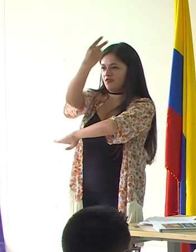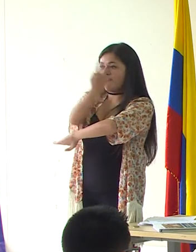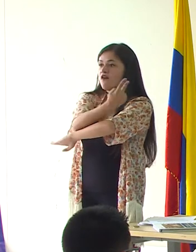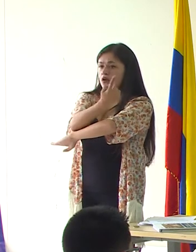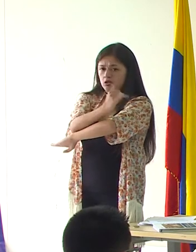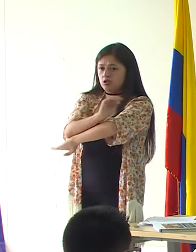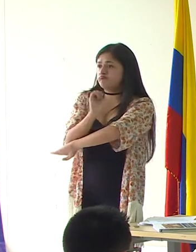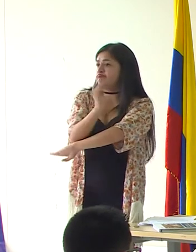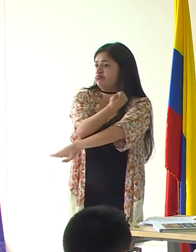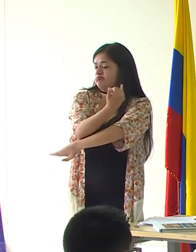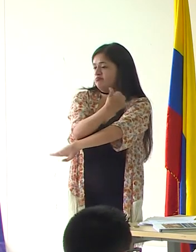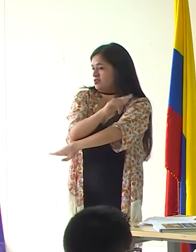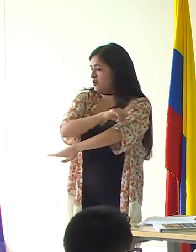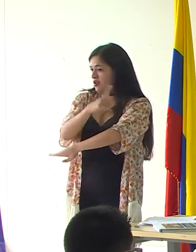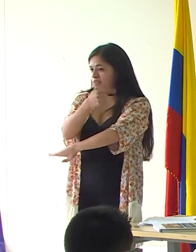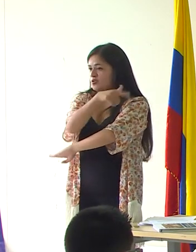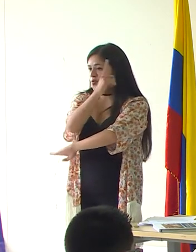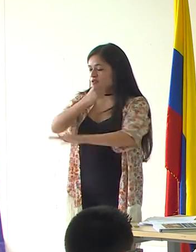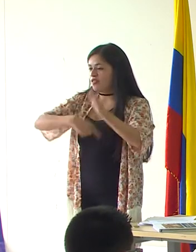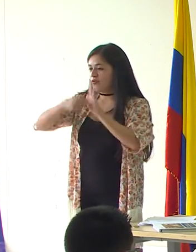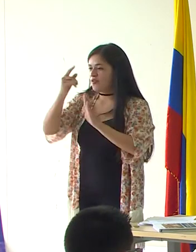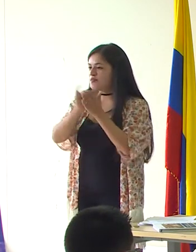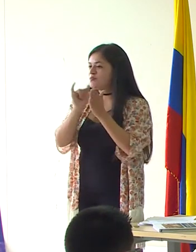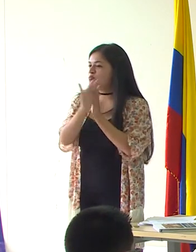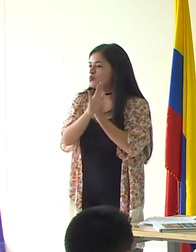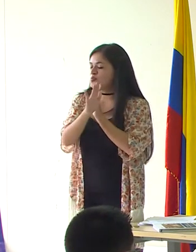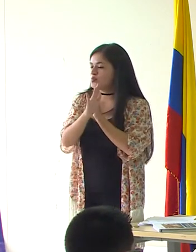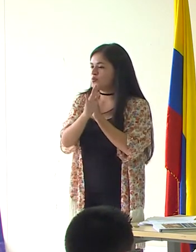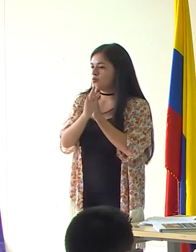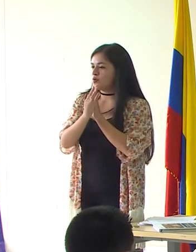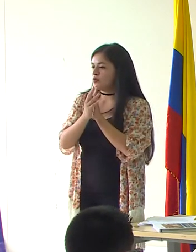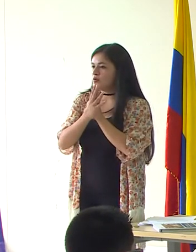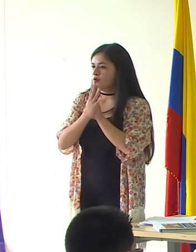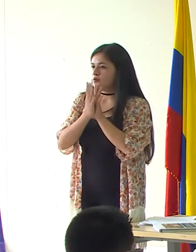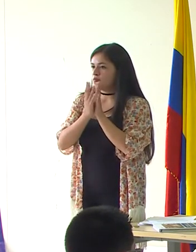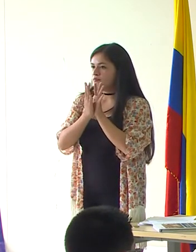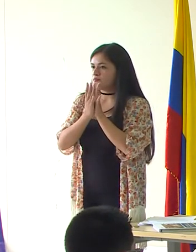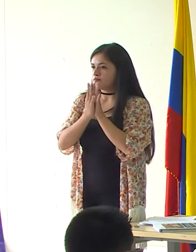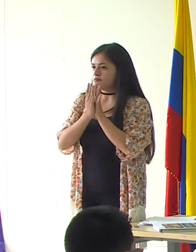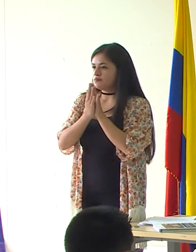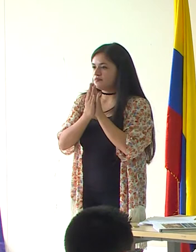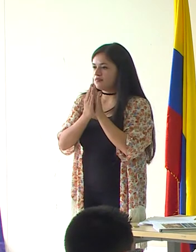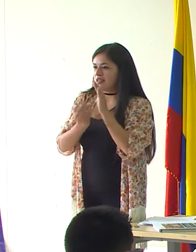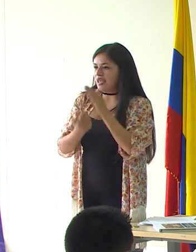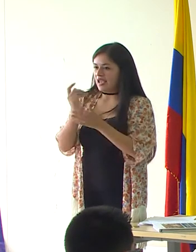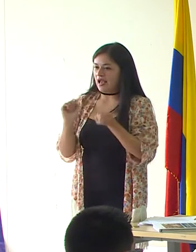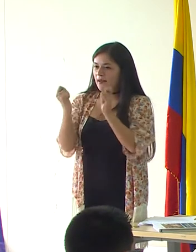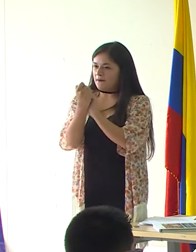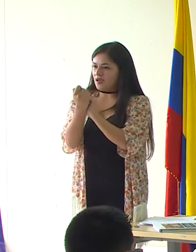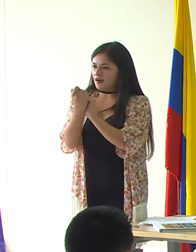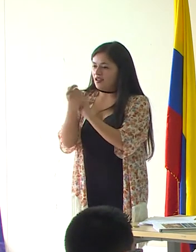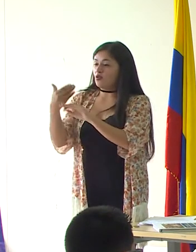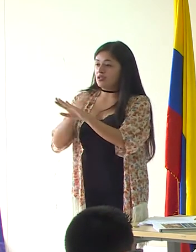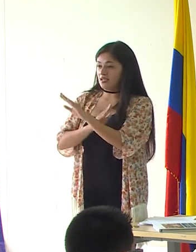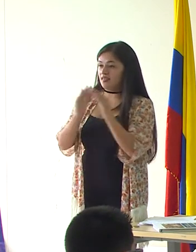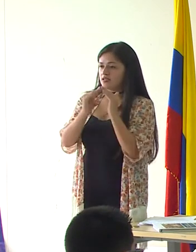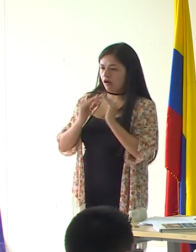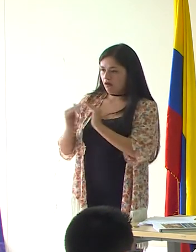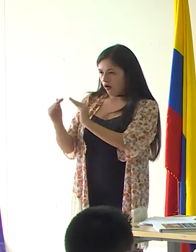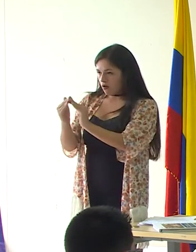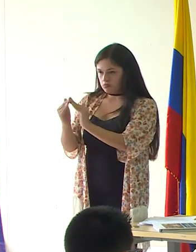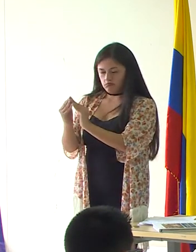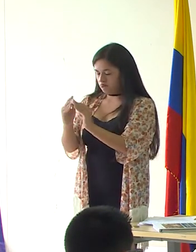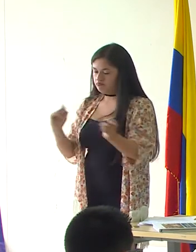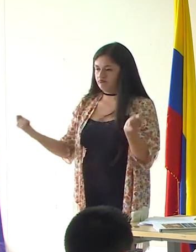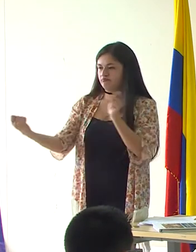ya cayó con el peso que tenía que caer la el fenómeno de la renovación urbana no no podría hablar